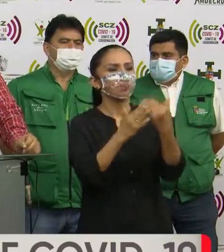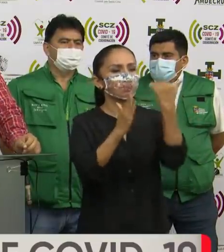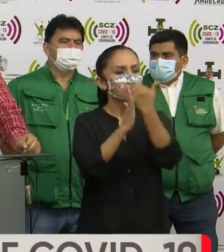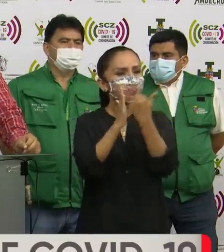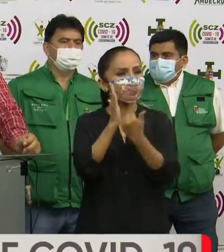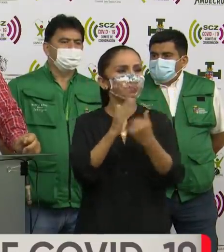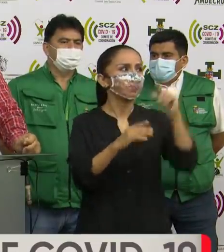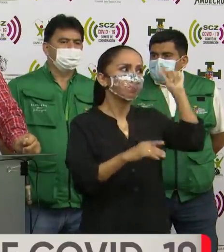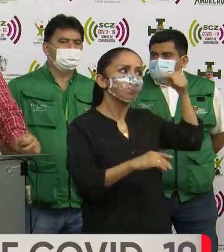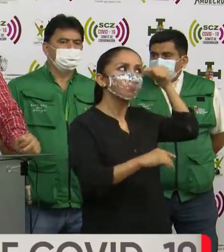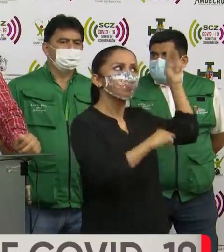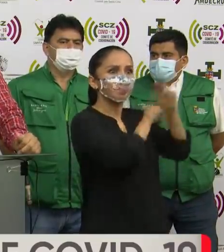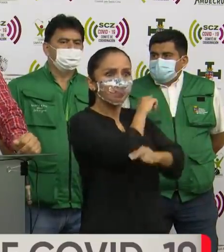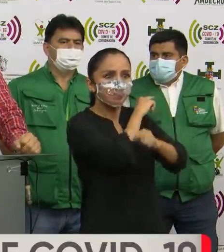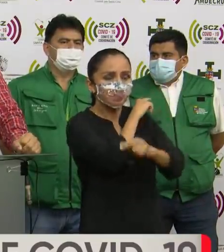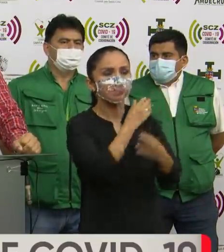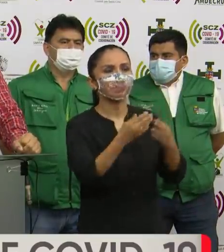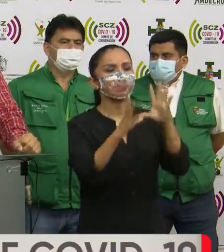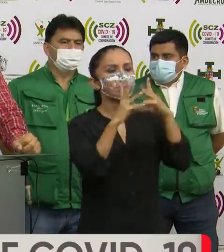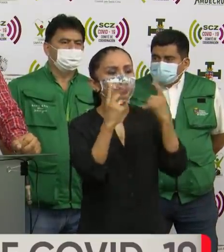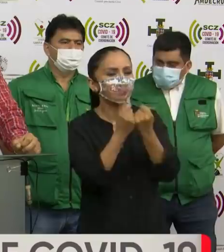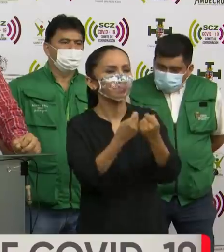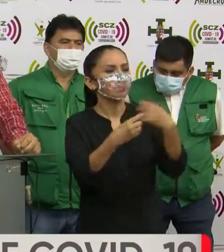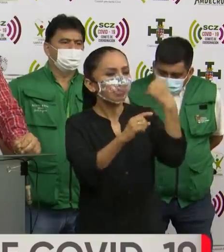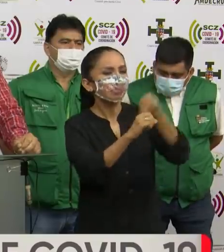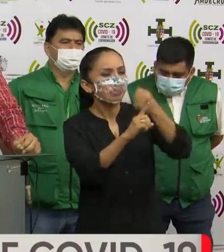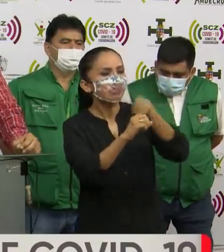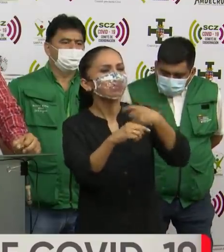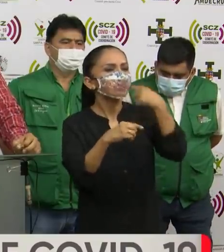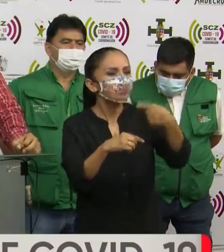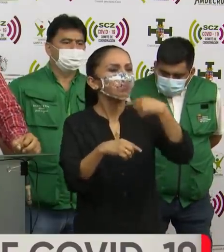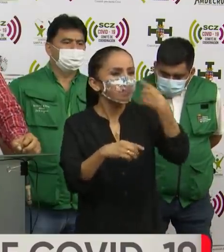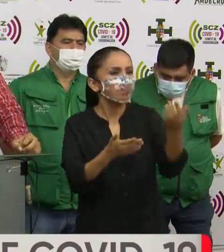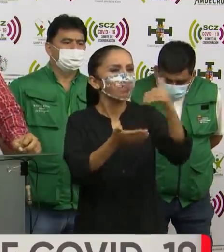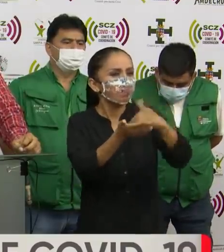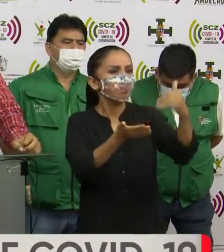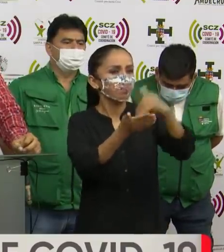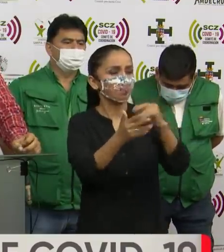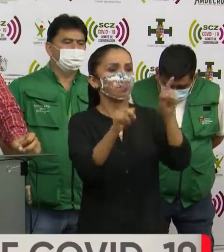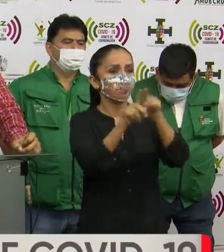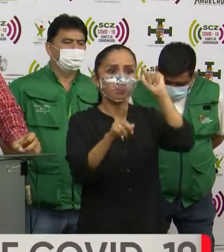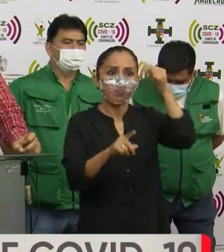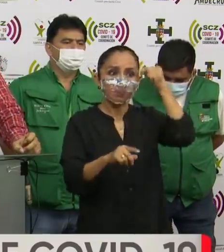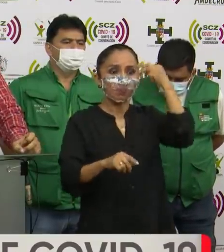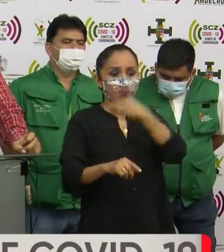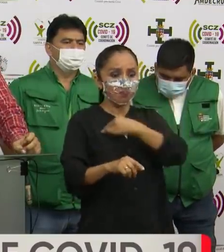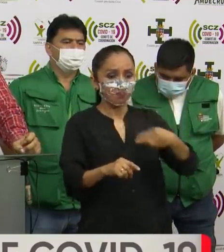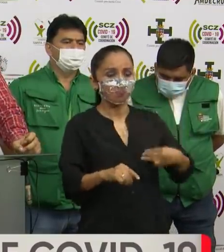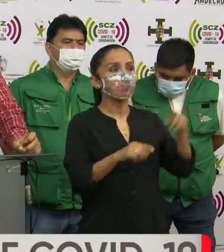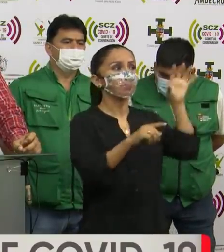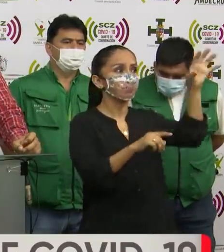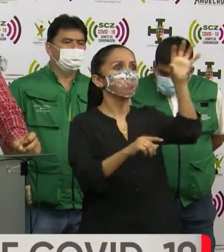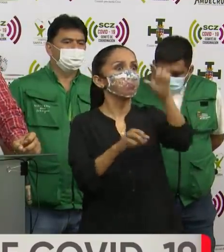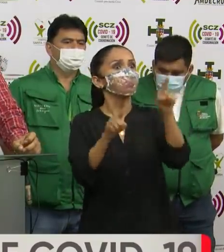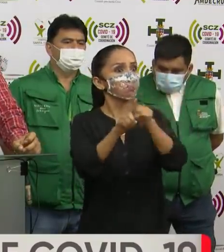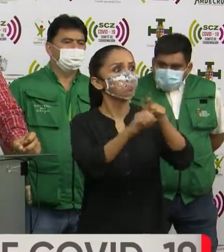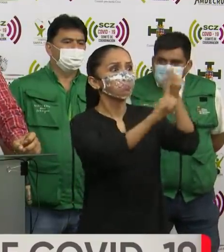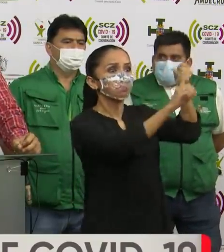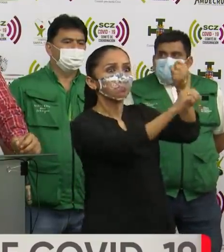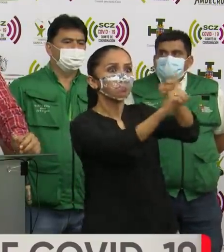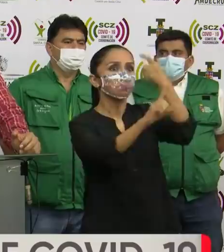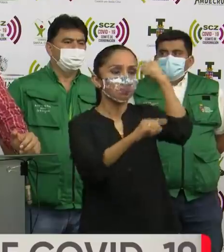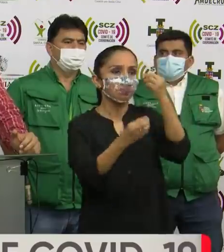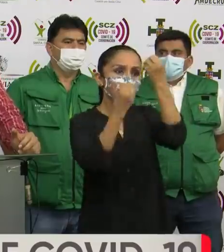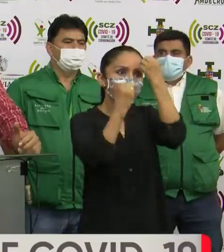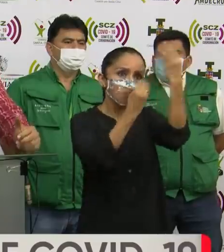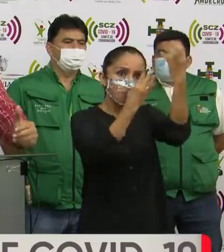nivel central como departamental se inciden, y las actividades de los gobiernos municipales que han comenzado a hacer buenas gestiones.